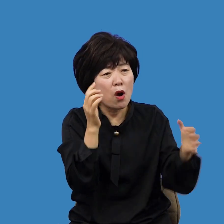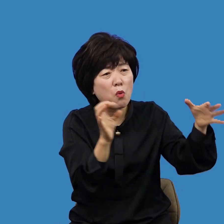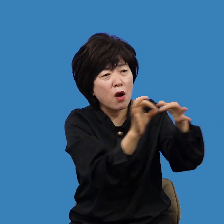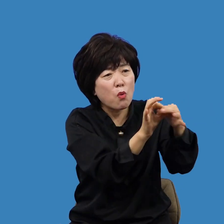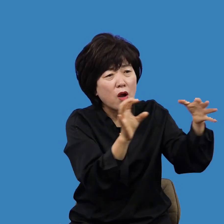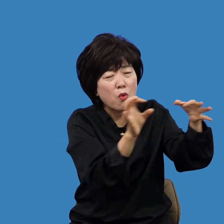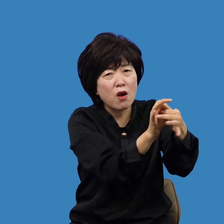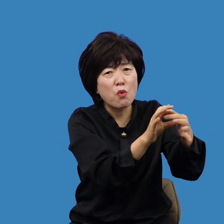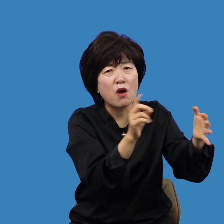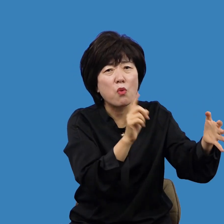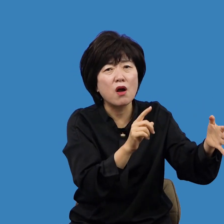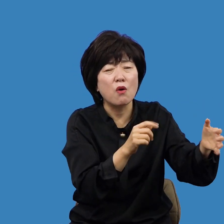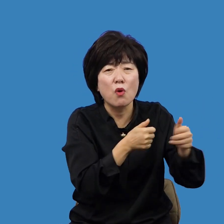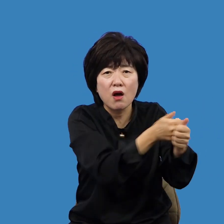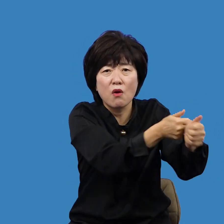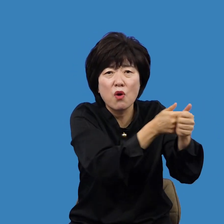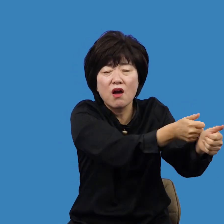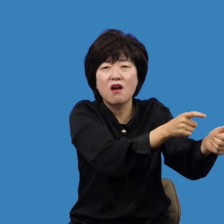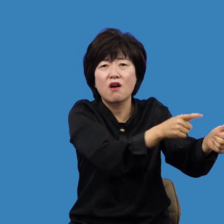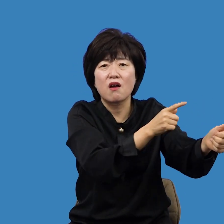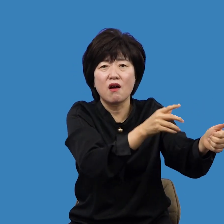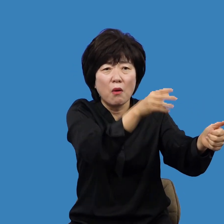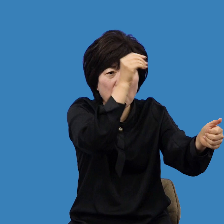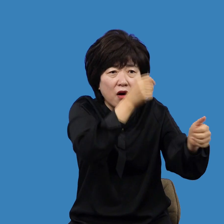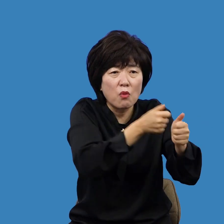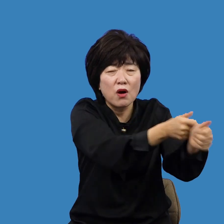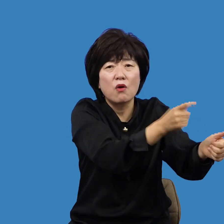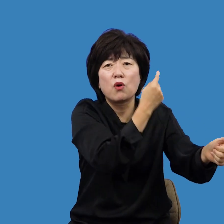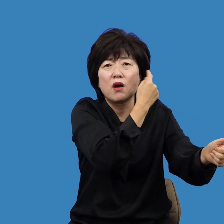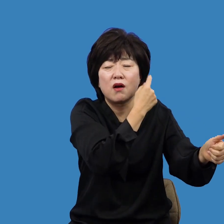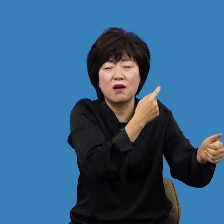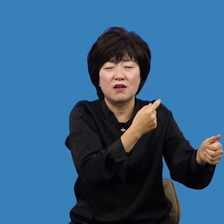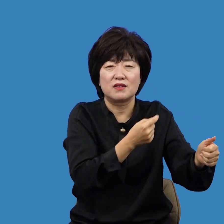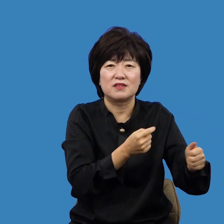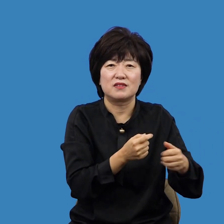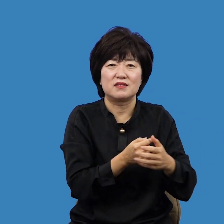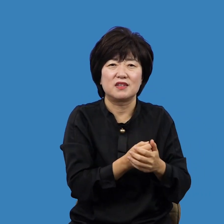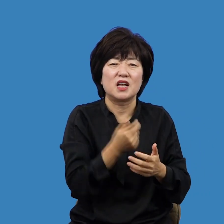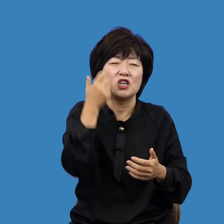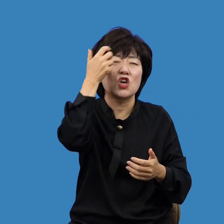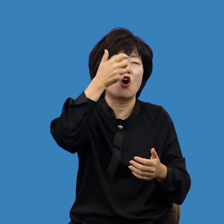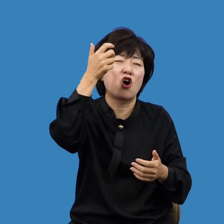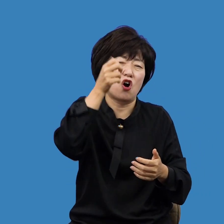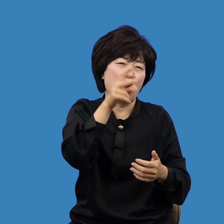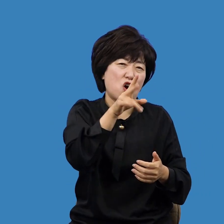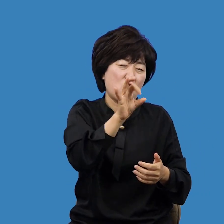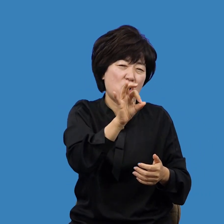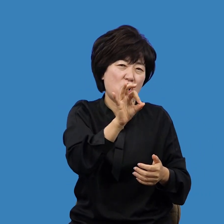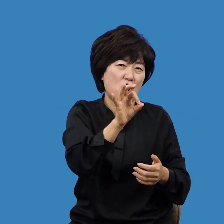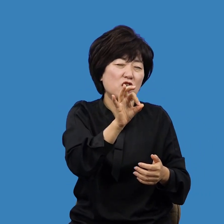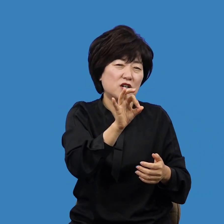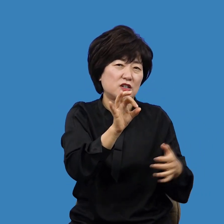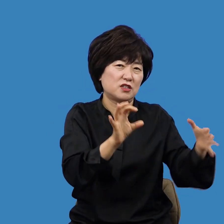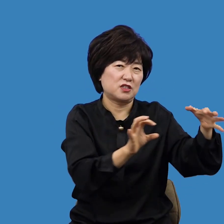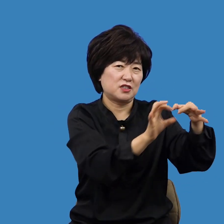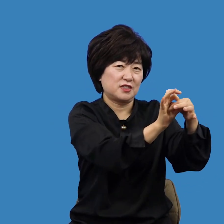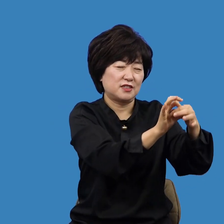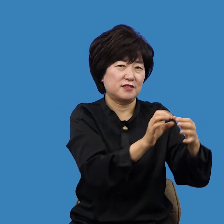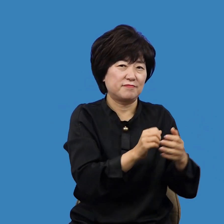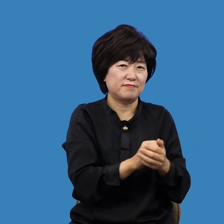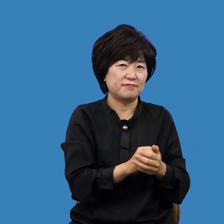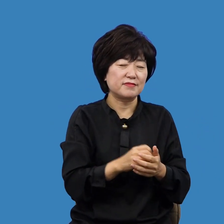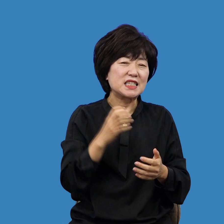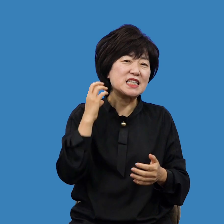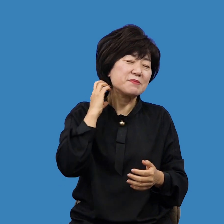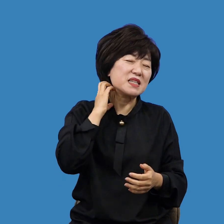저런 말도 안 되는 걸 왜 따라가고 있지? 그런데 따라가. 왜냐하면 이게 영이기 때문에 그래요. 혼으로 설명이 안 되는 거야. 또 뭐